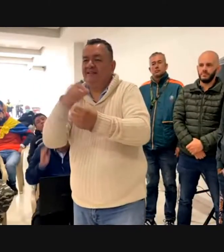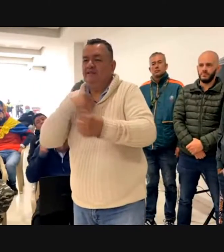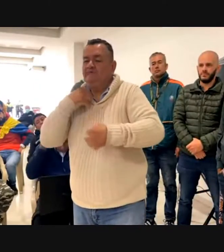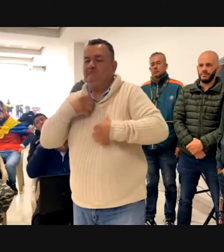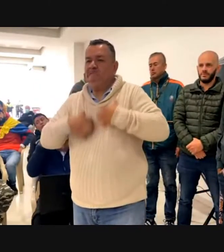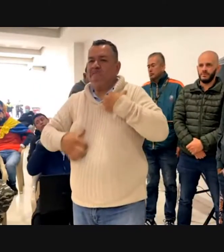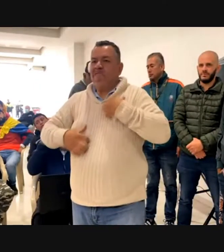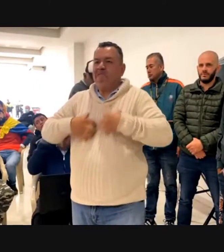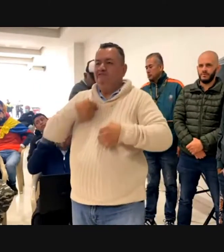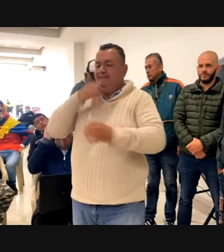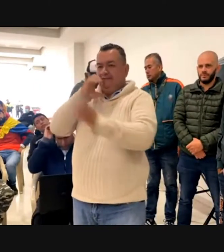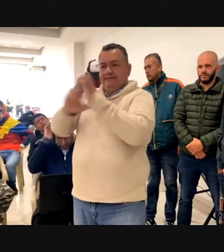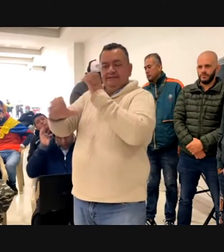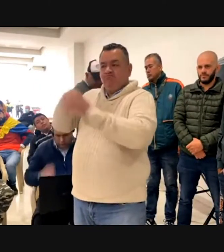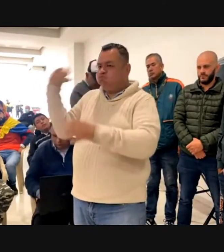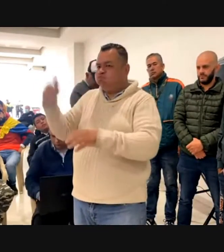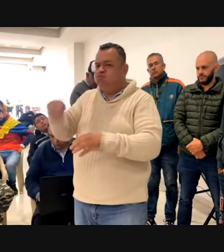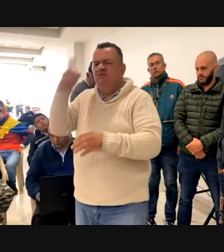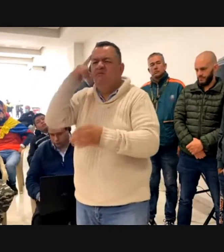para mí